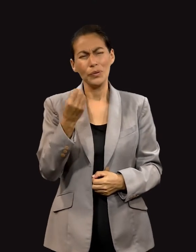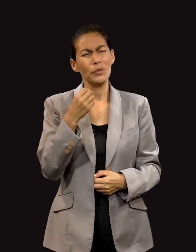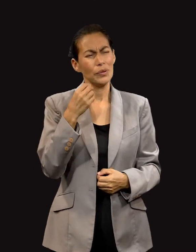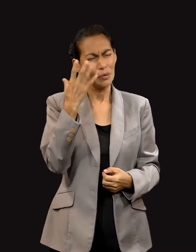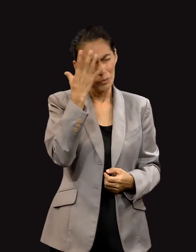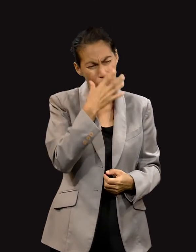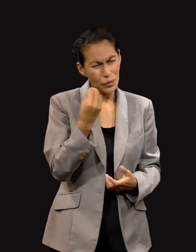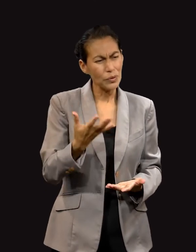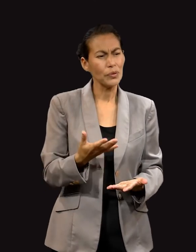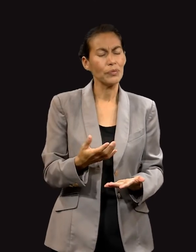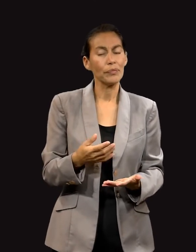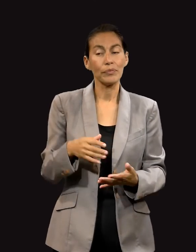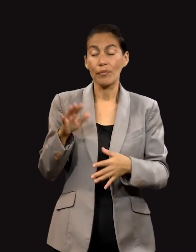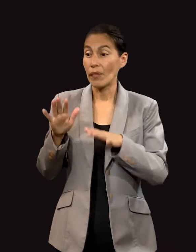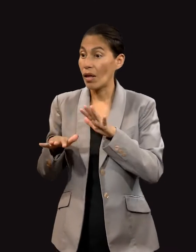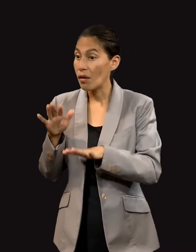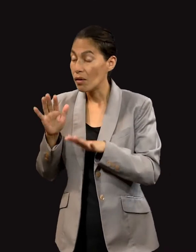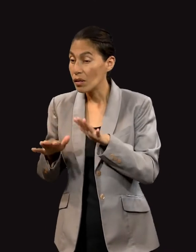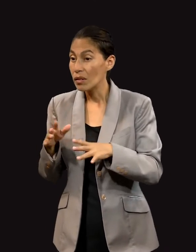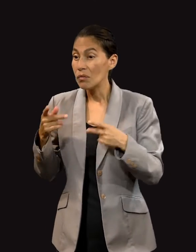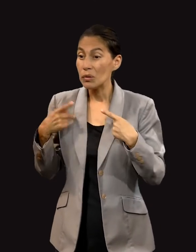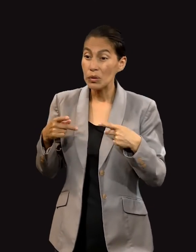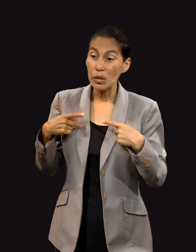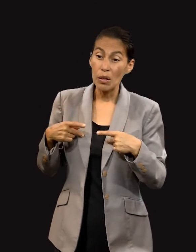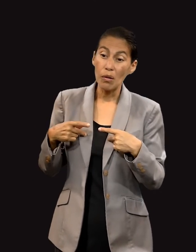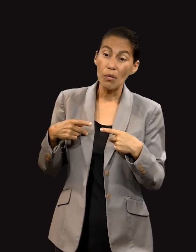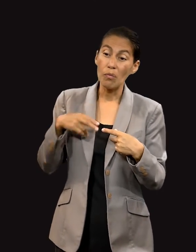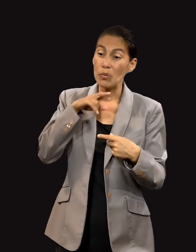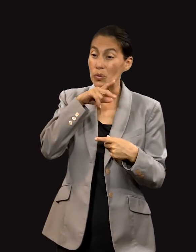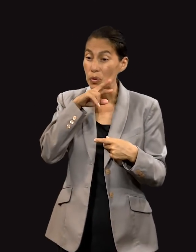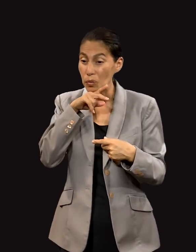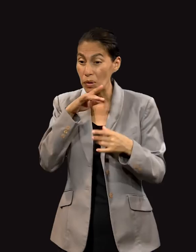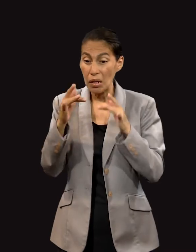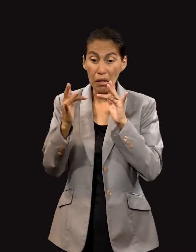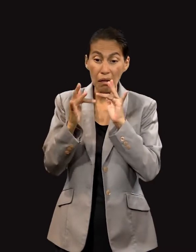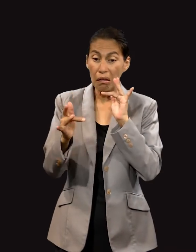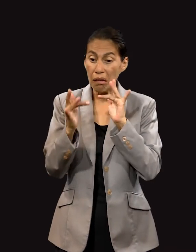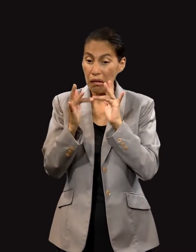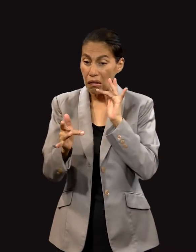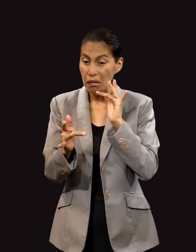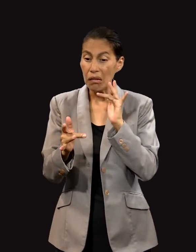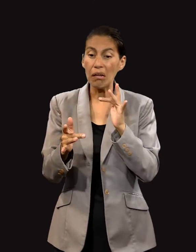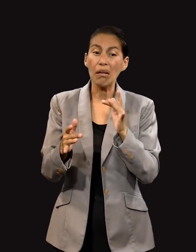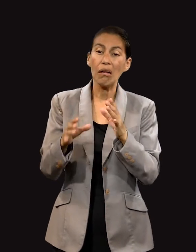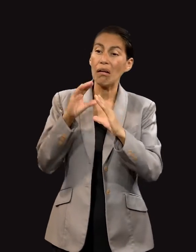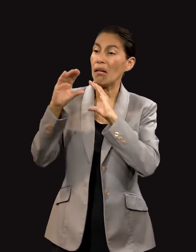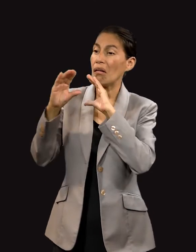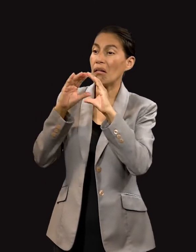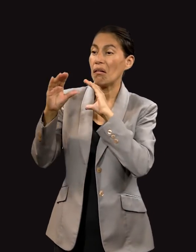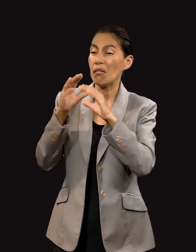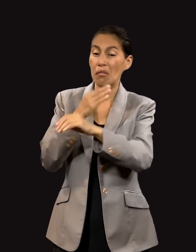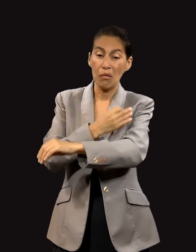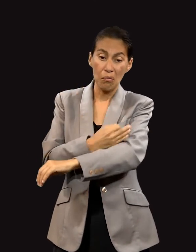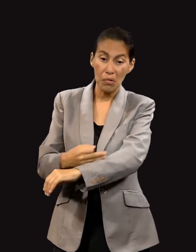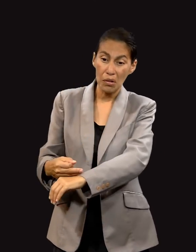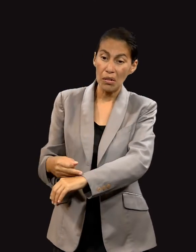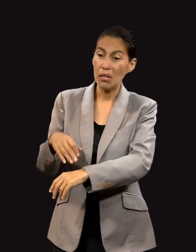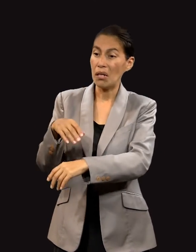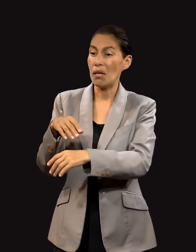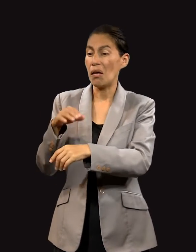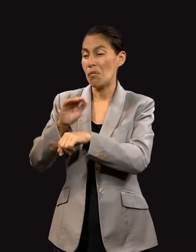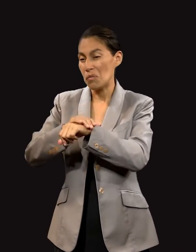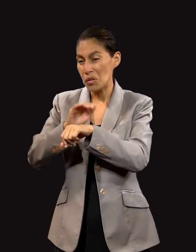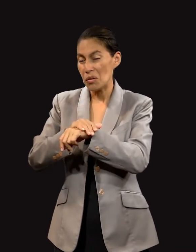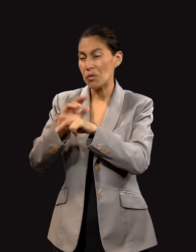Maravilloso. A veces se preocupa uno porque no tiene saldo o no hay internet y está una incomunicada con la